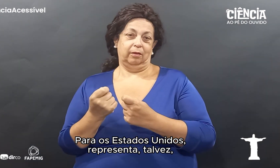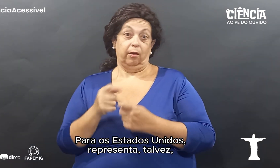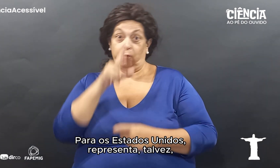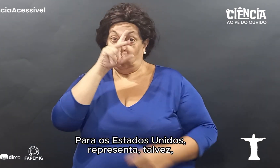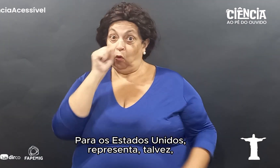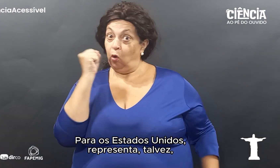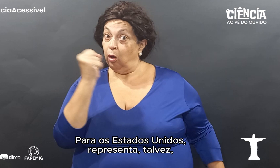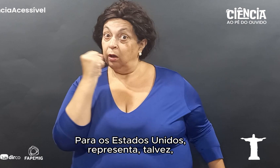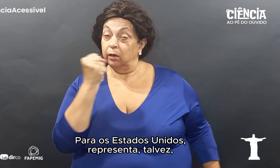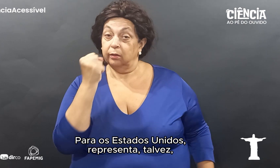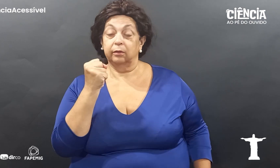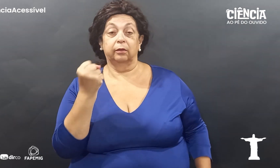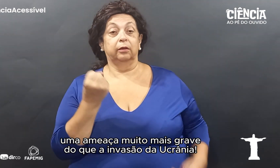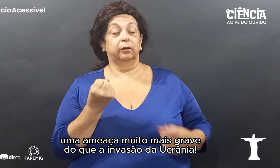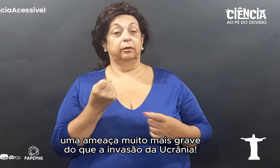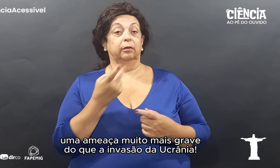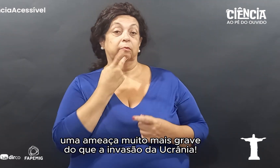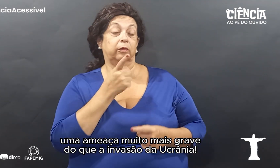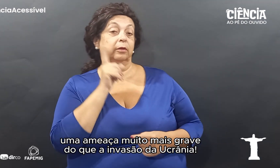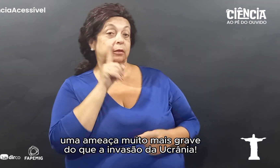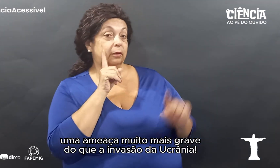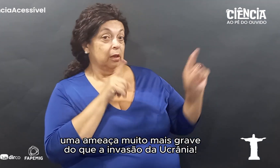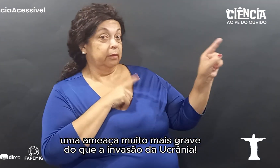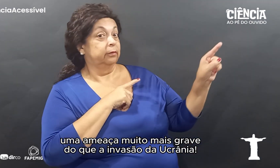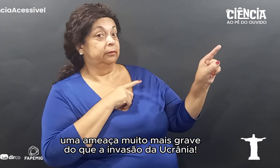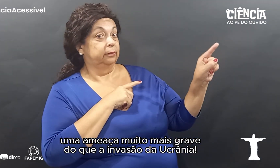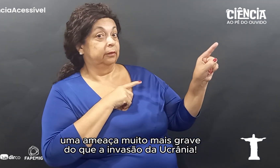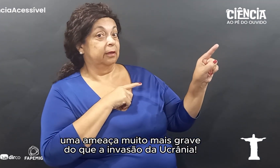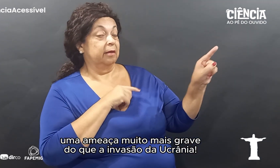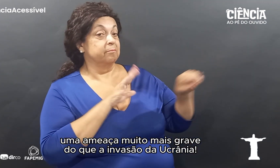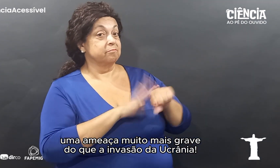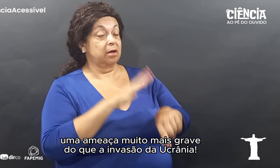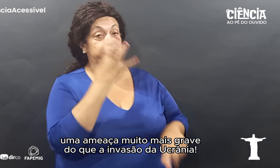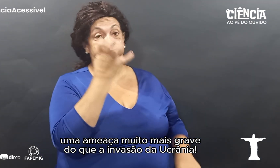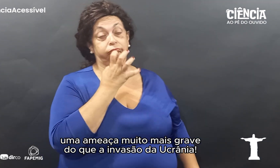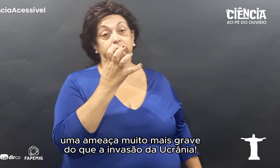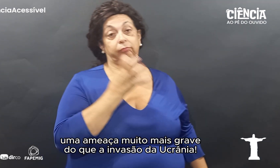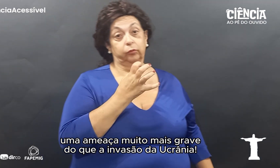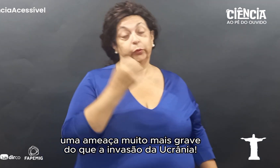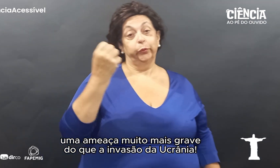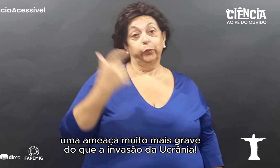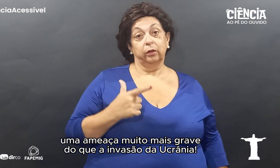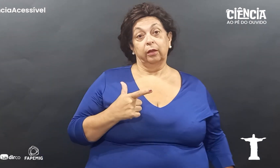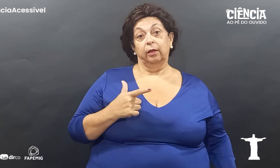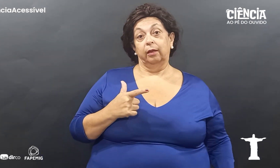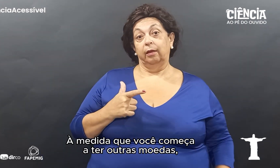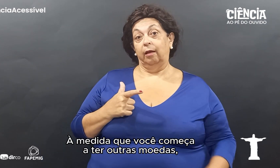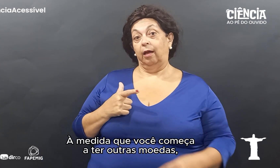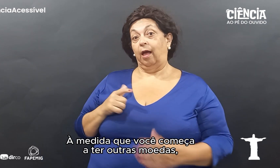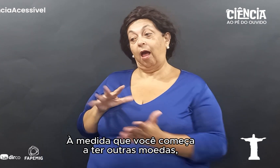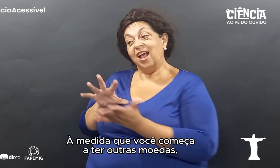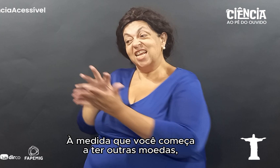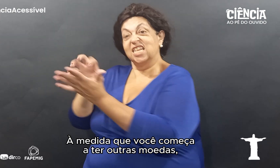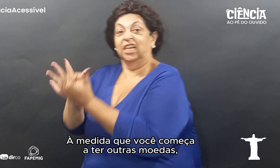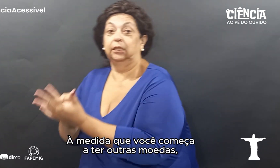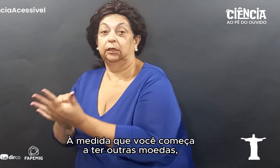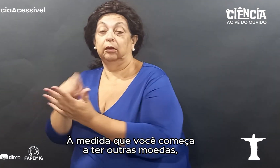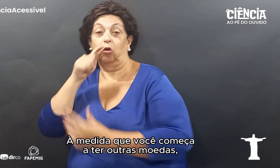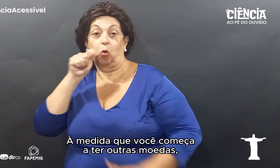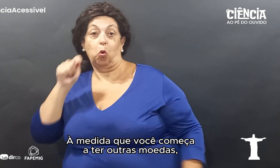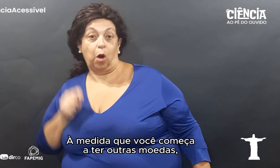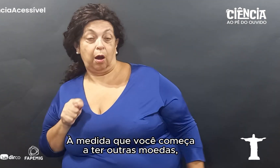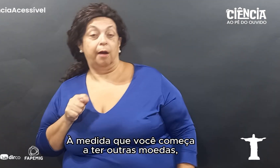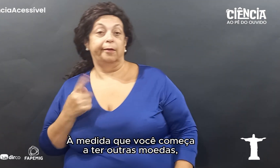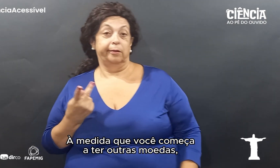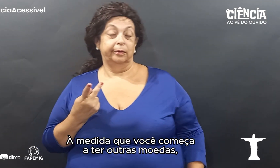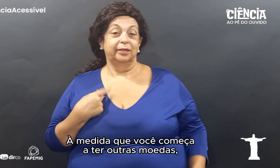Unidos, representa talvez uma ameaça muito mais grave do que a invasão da Ucrânia. À medida que você